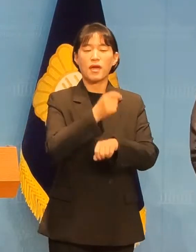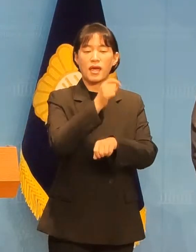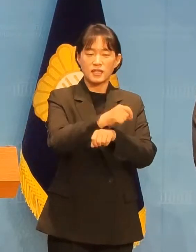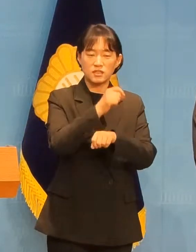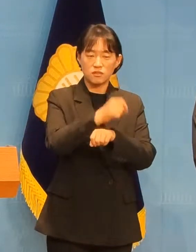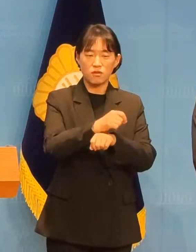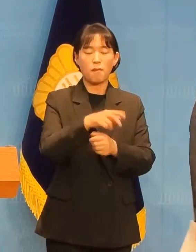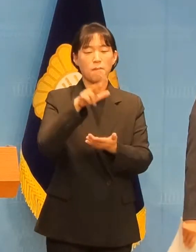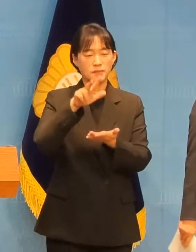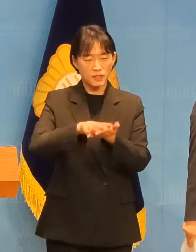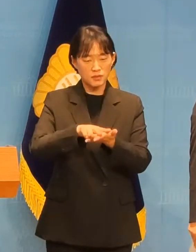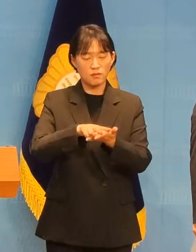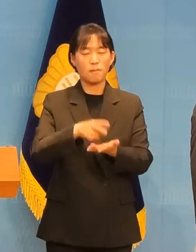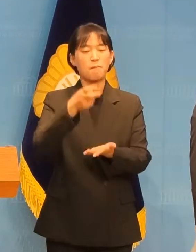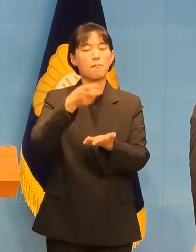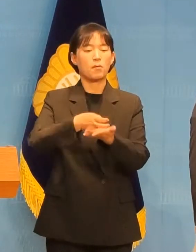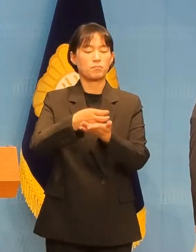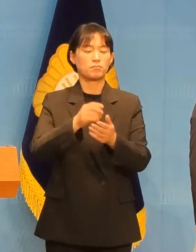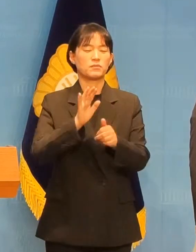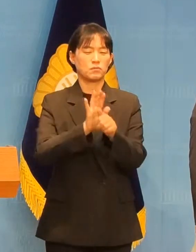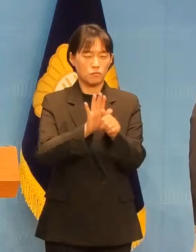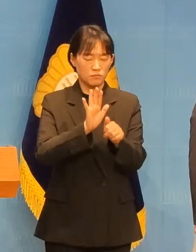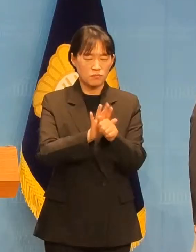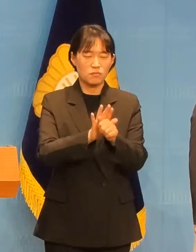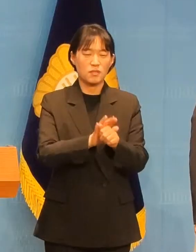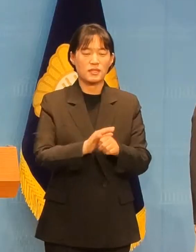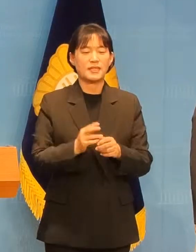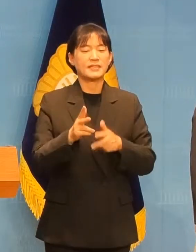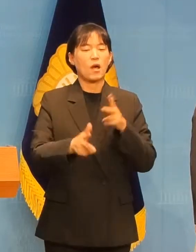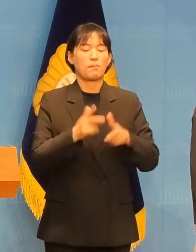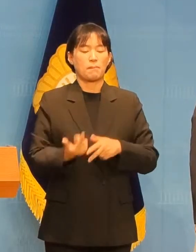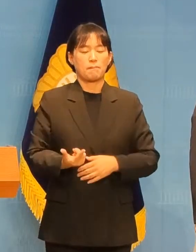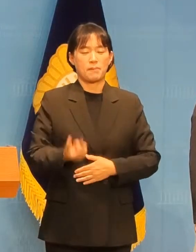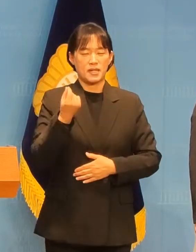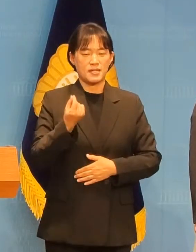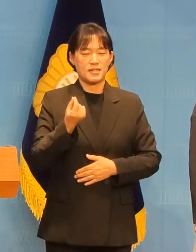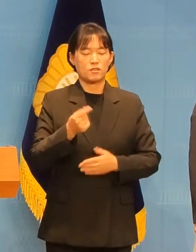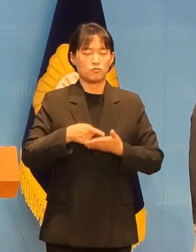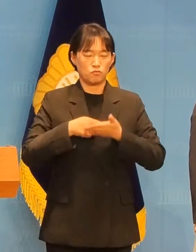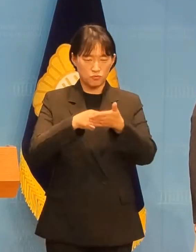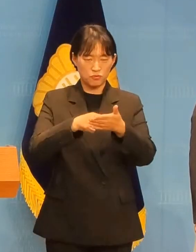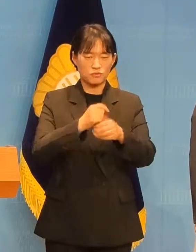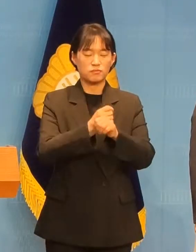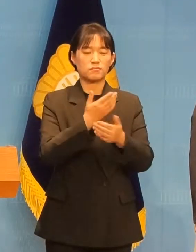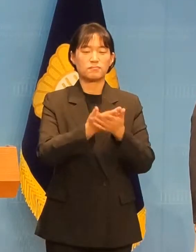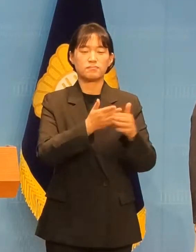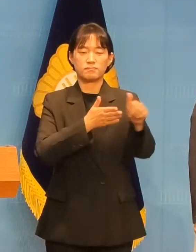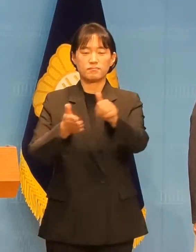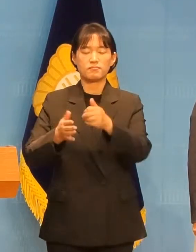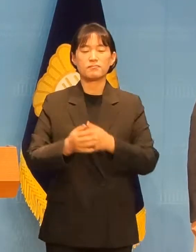재정, 법, 제도적 지원을 통해 사업을 신속하고 확고하게 추진해 주시기 바랍니다.